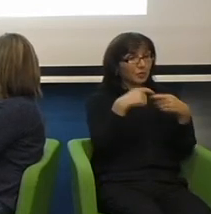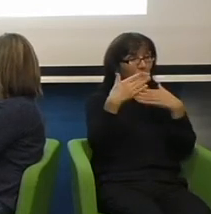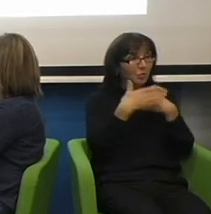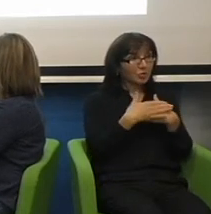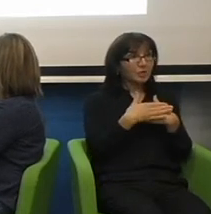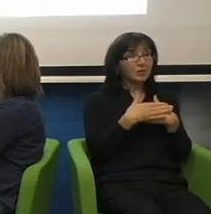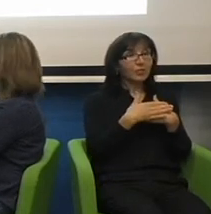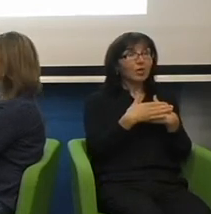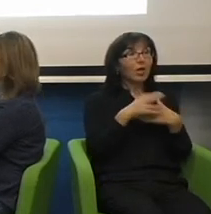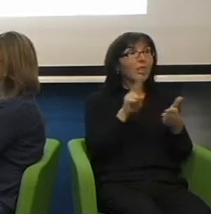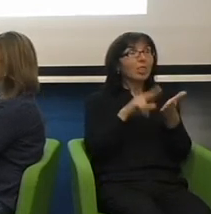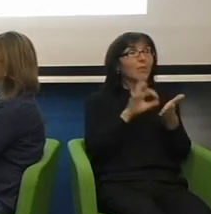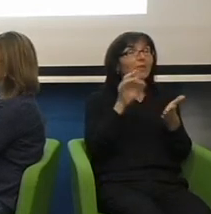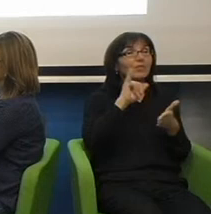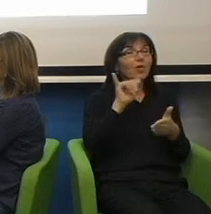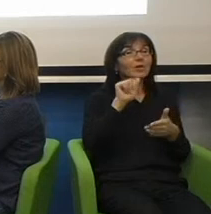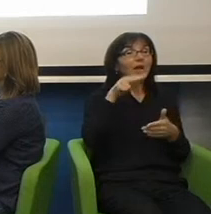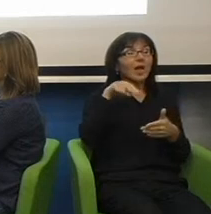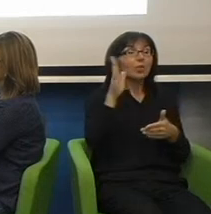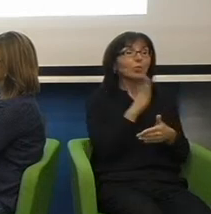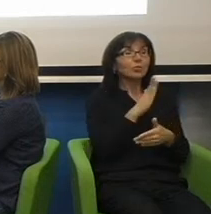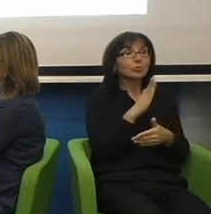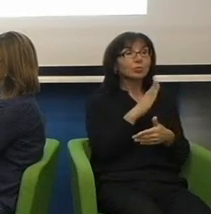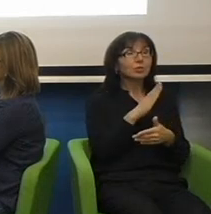Na pewno Janusz